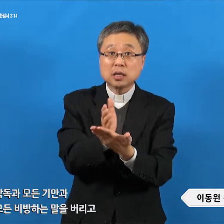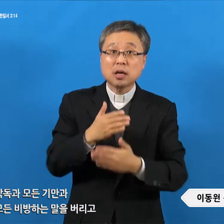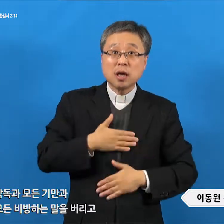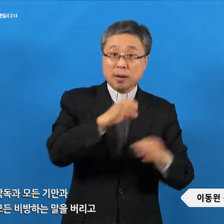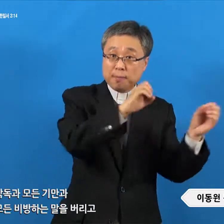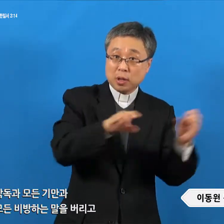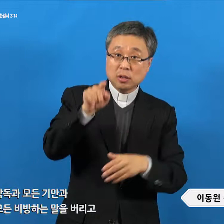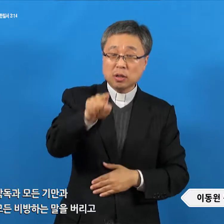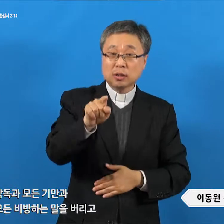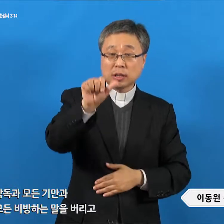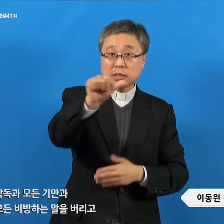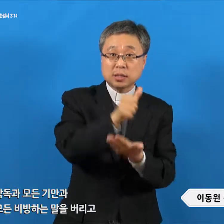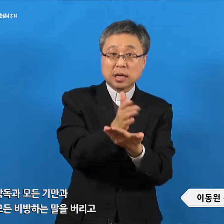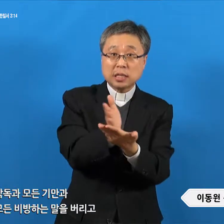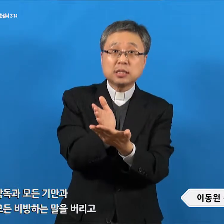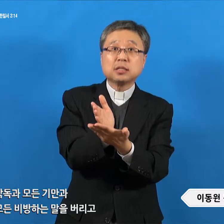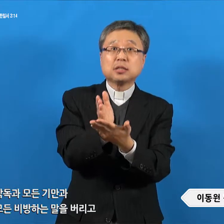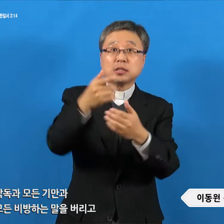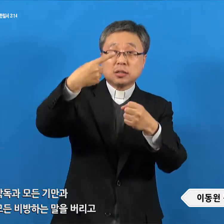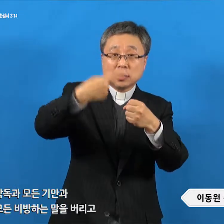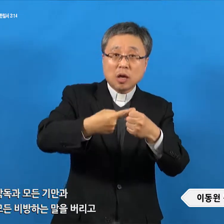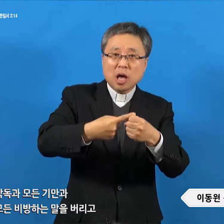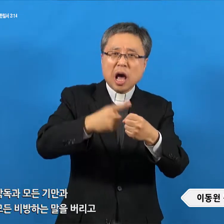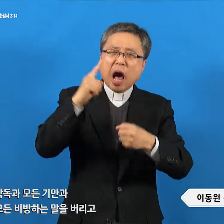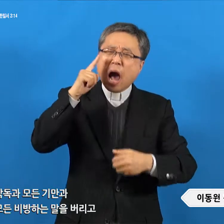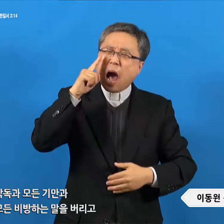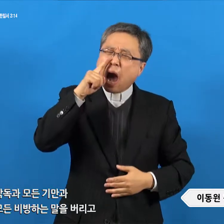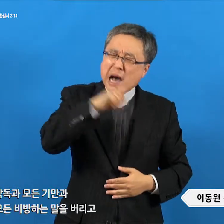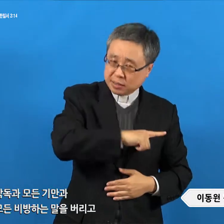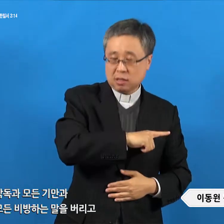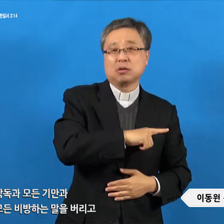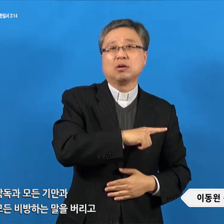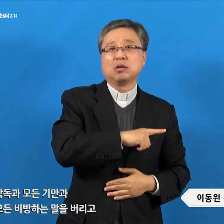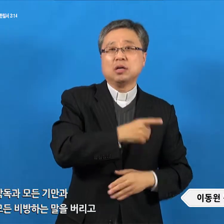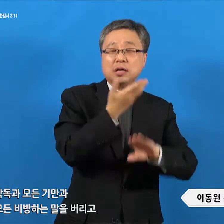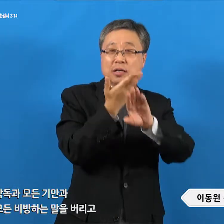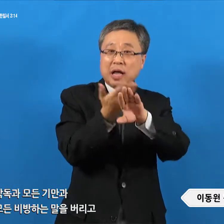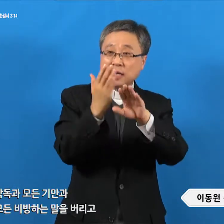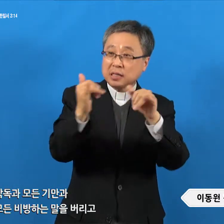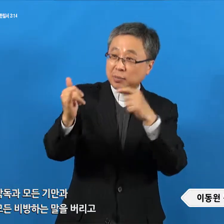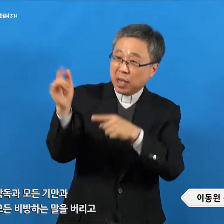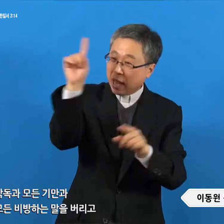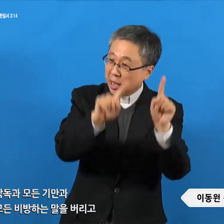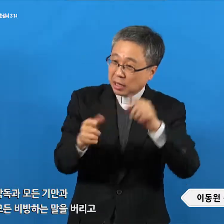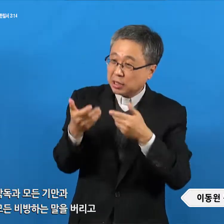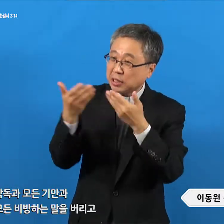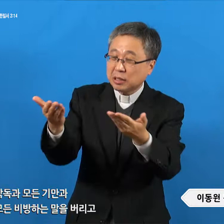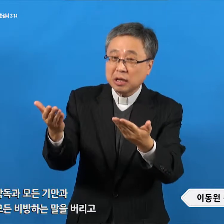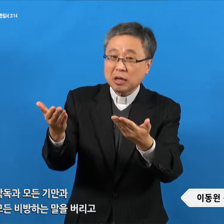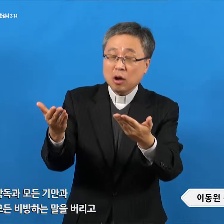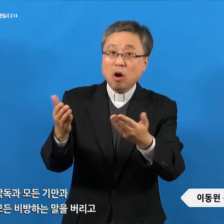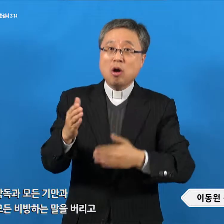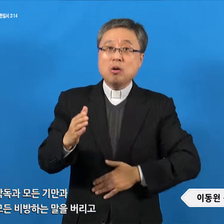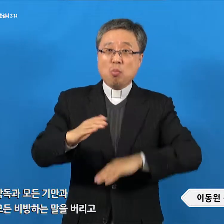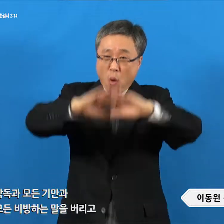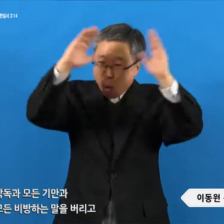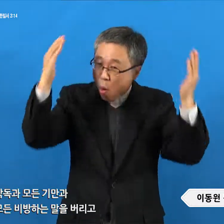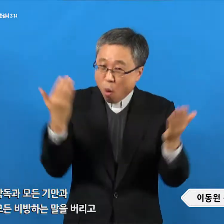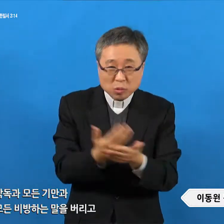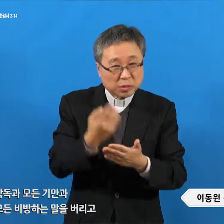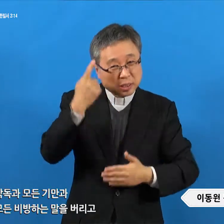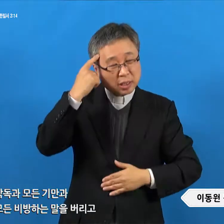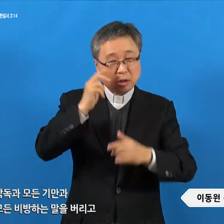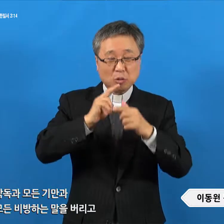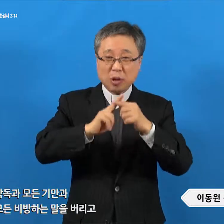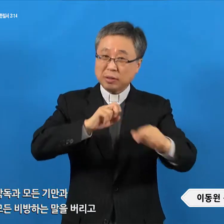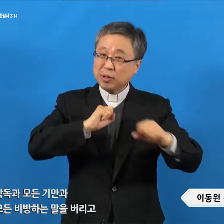것 5가지. 첫째는 뭐였습니까? 악독. 다른 사람들에게 해를 끼치는 일체의 생각과 행위.